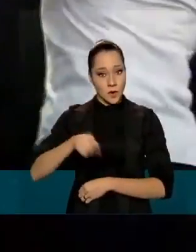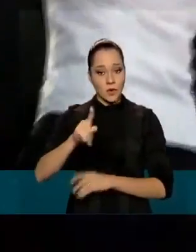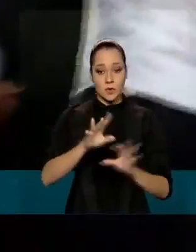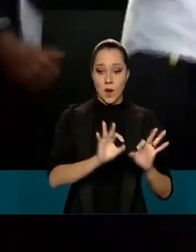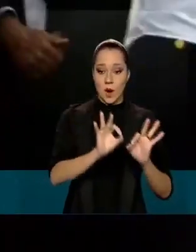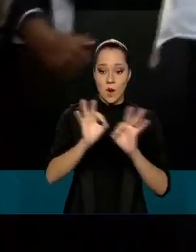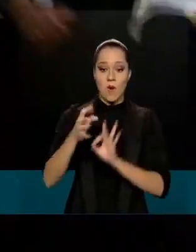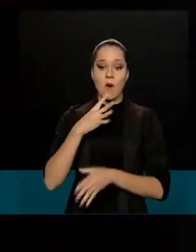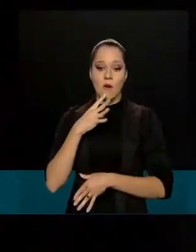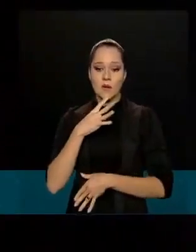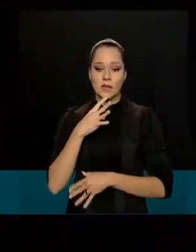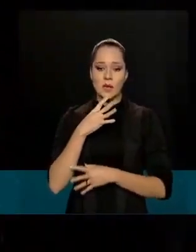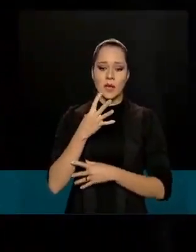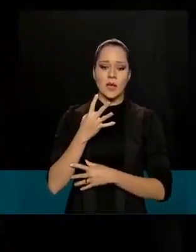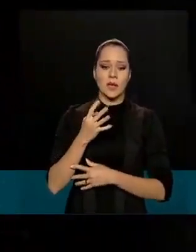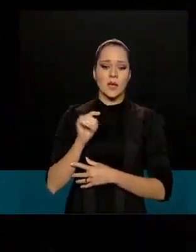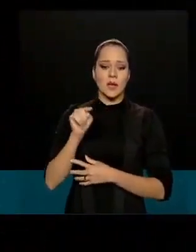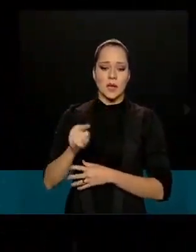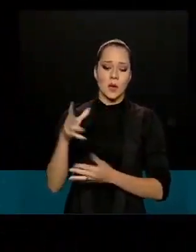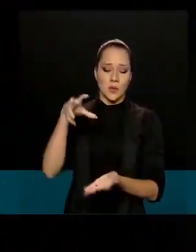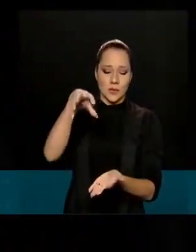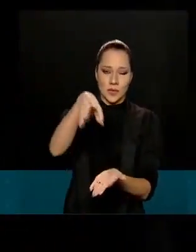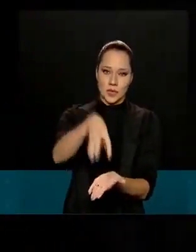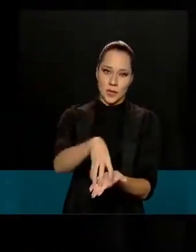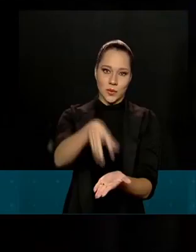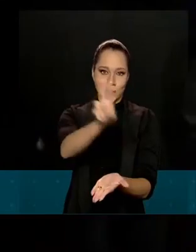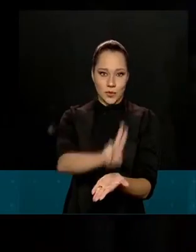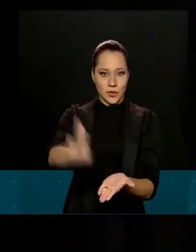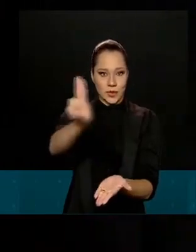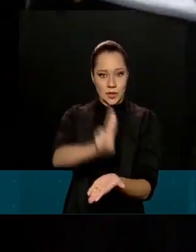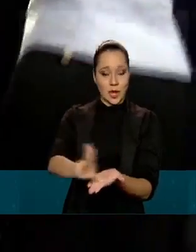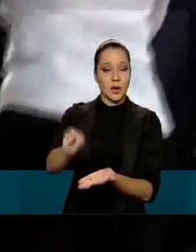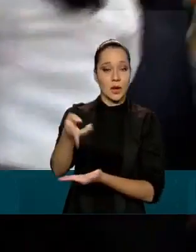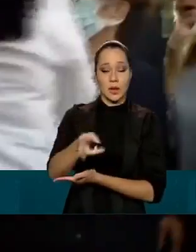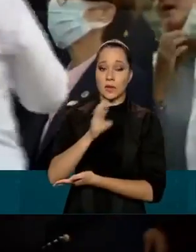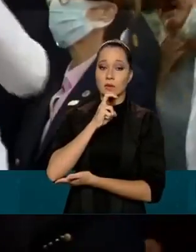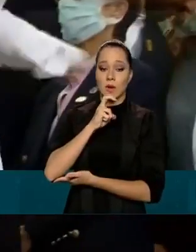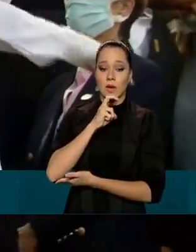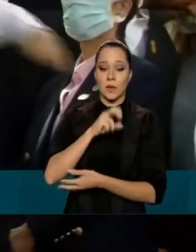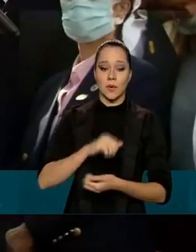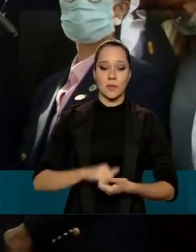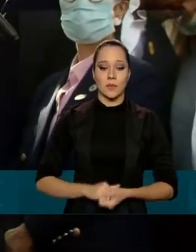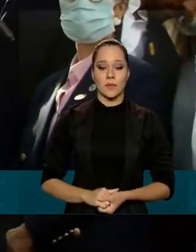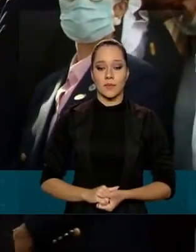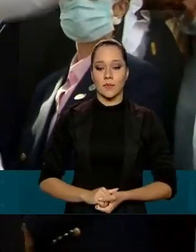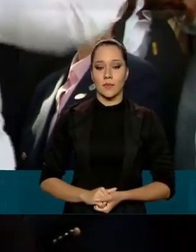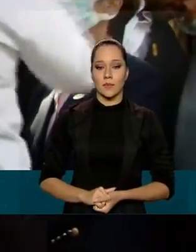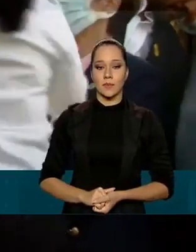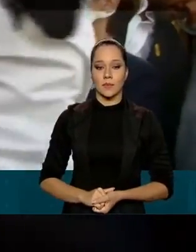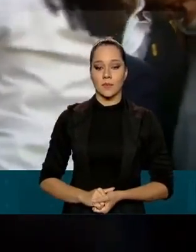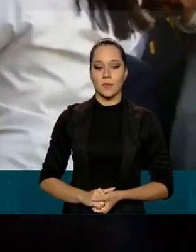chegarem aí, a FACEM, é o centro universitário ali em Sorocaba.